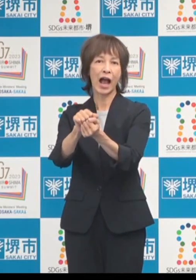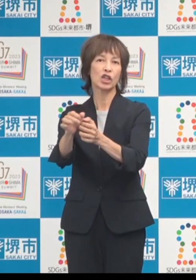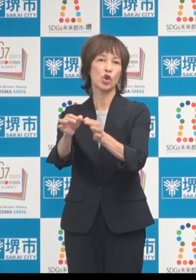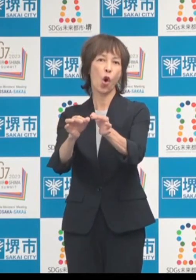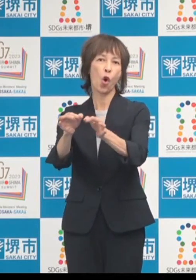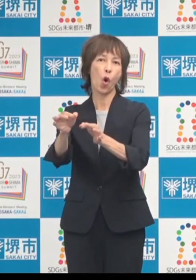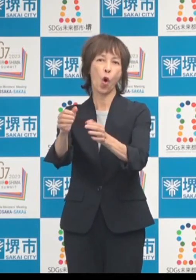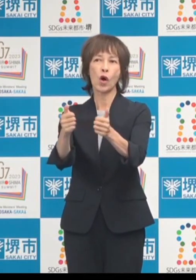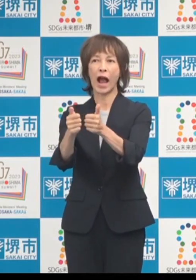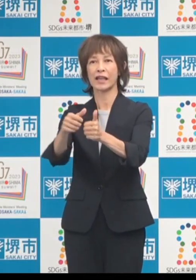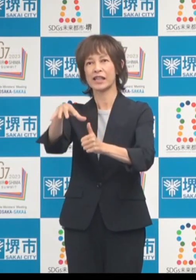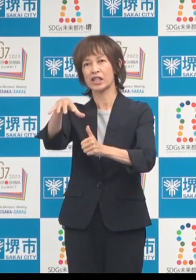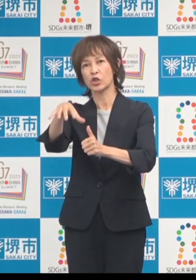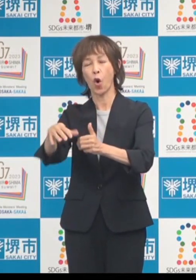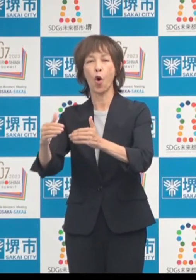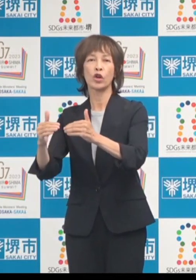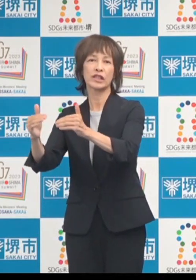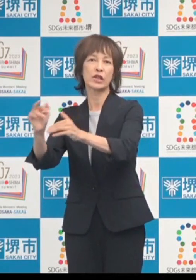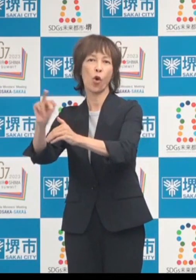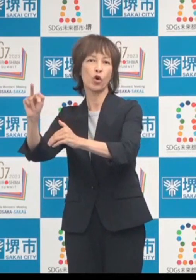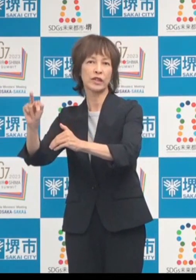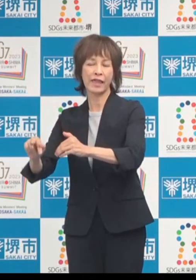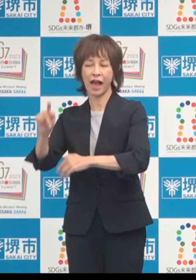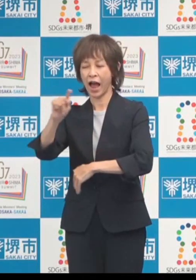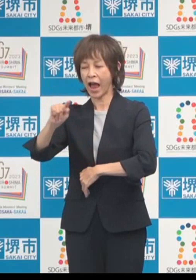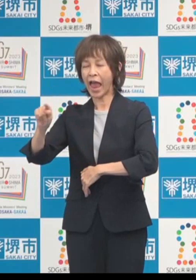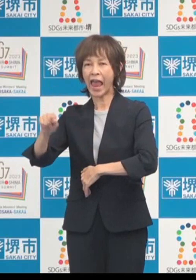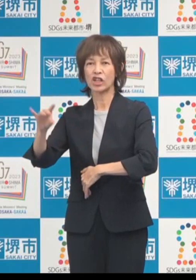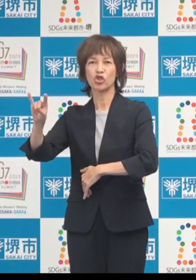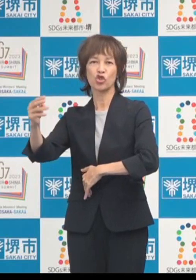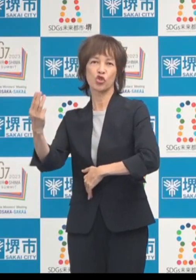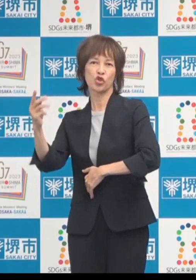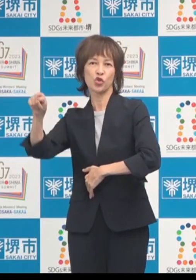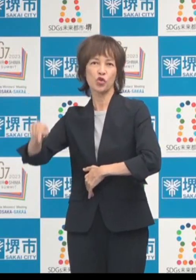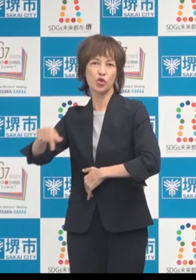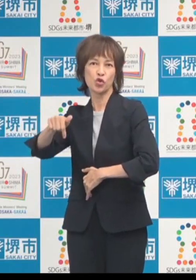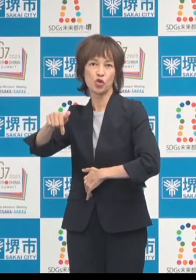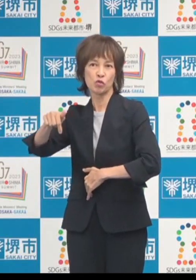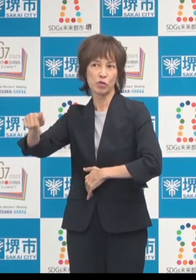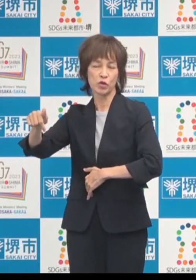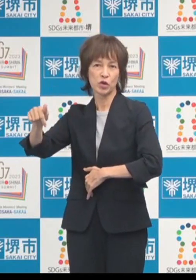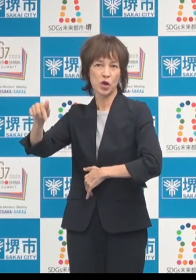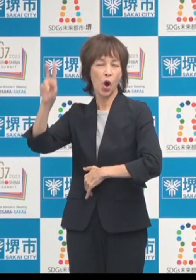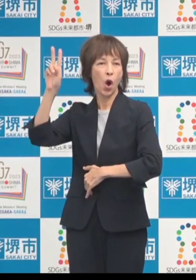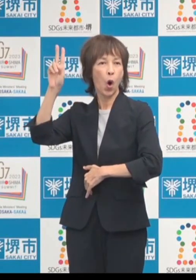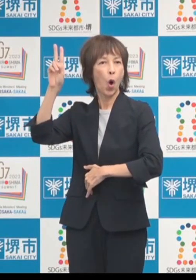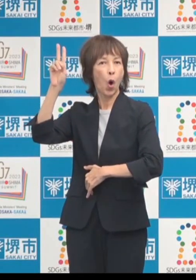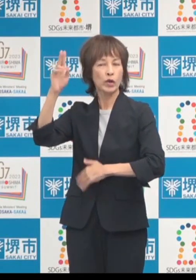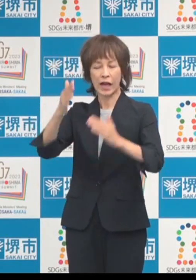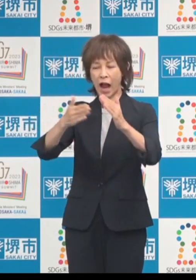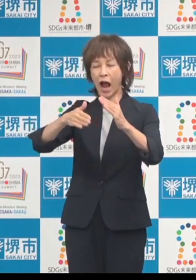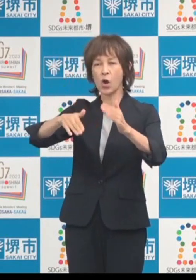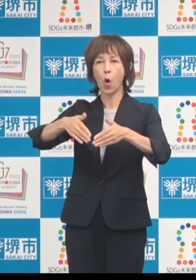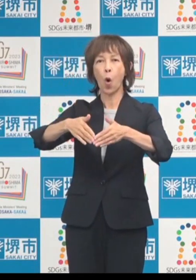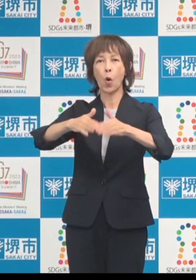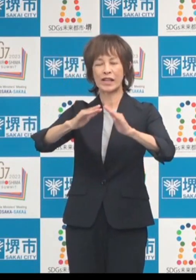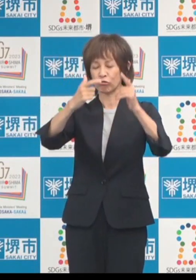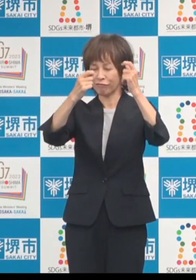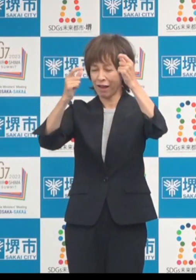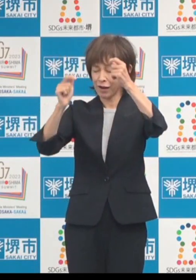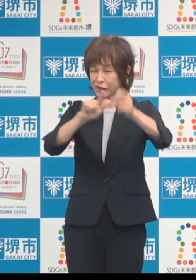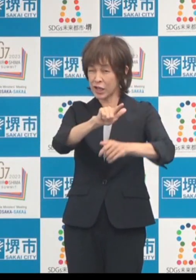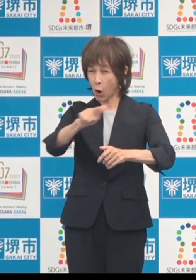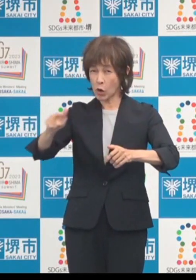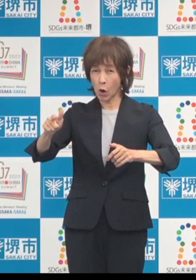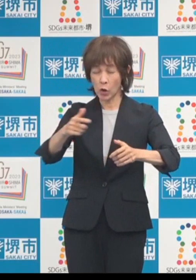たり、産業振興センター S キューブ、また大阪公立大学などさまざま機関が